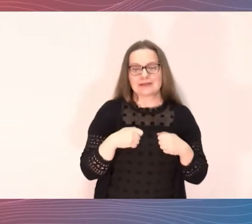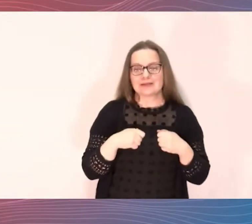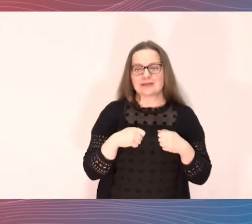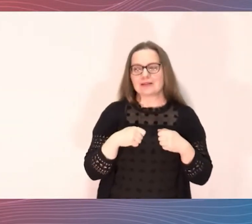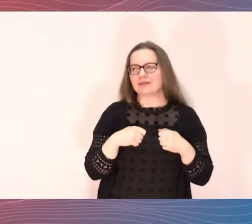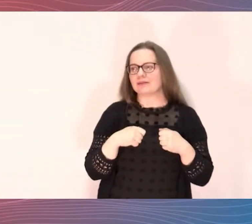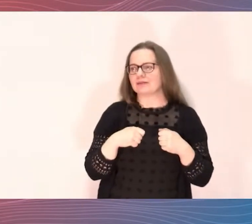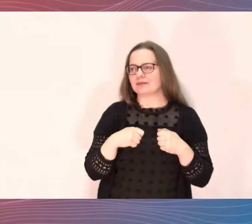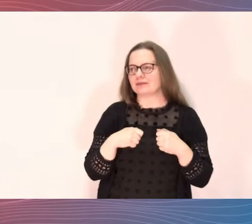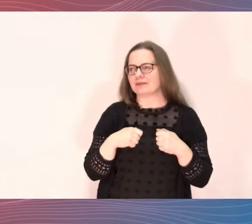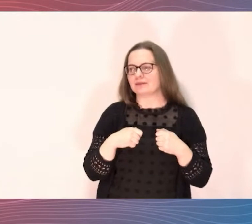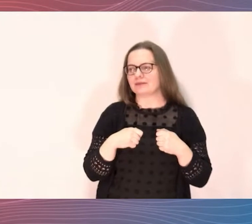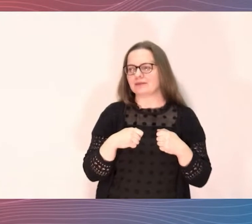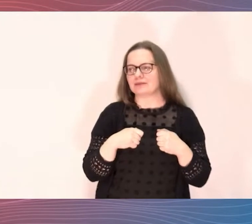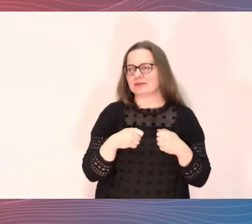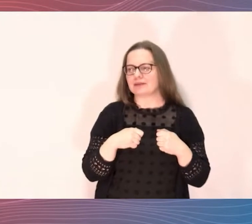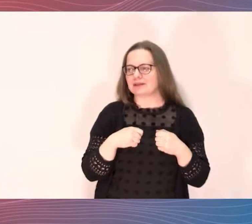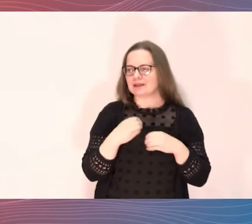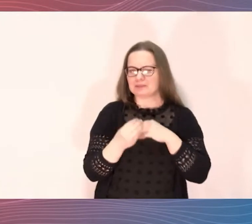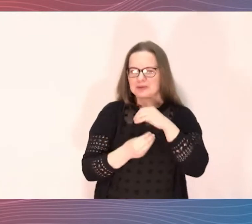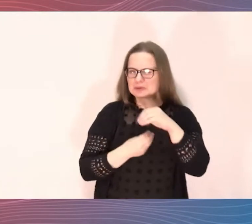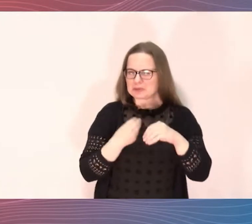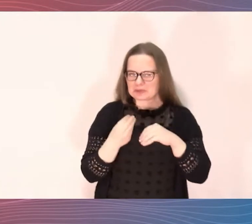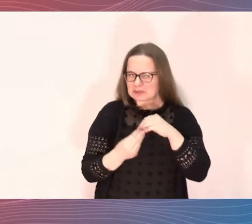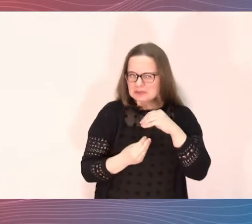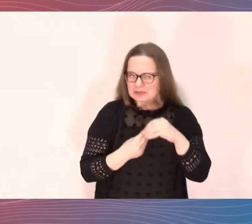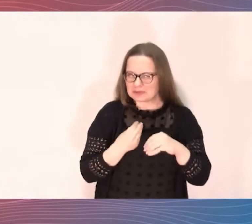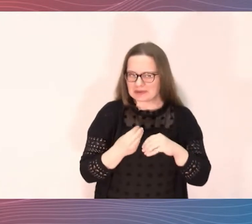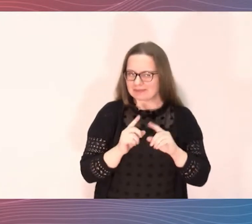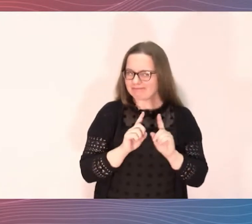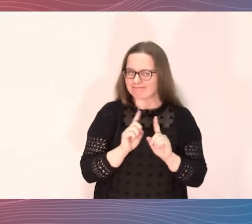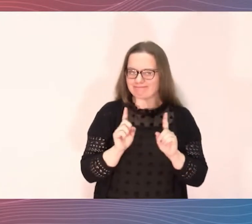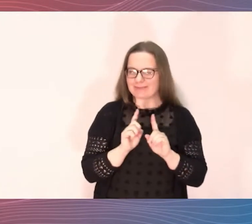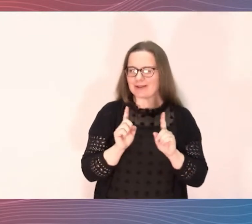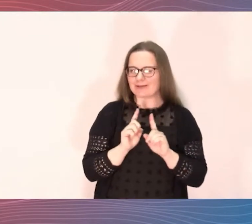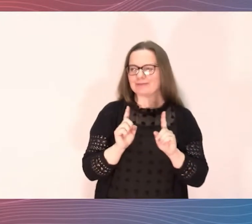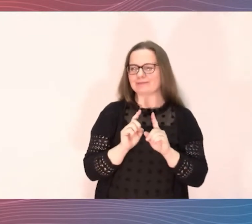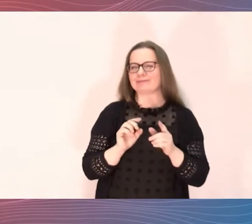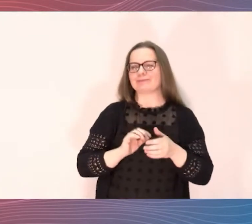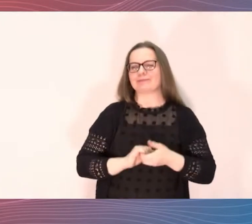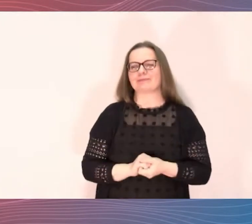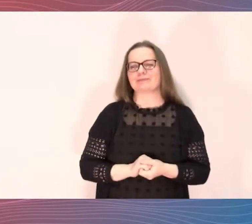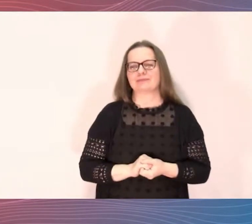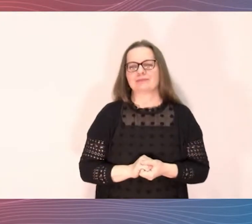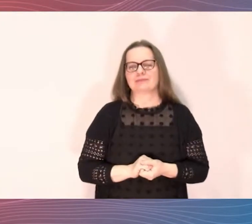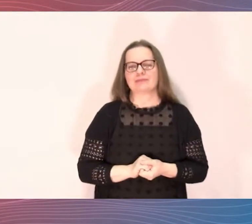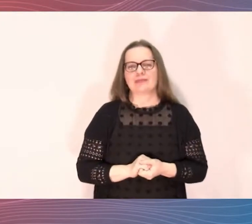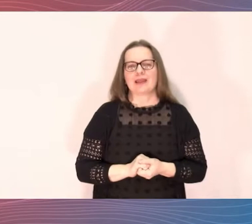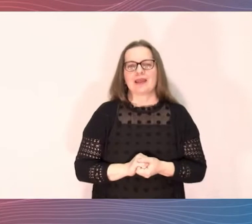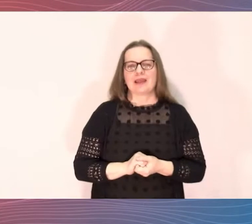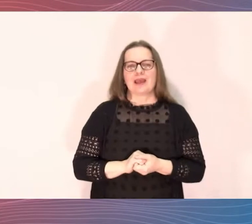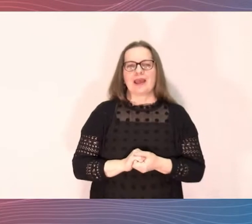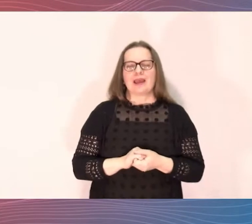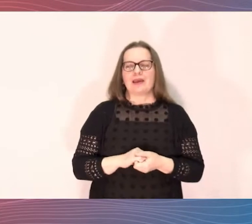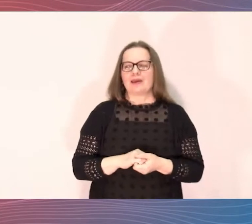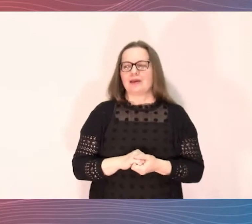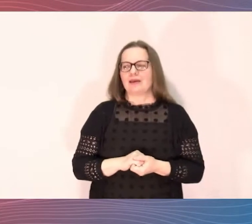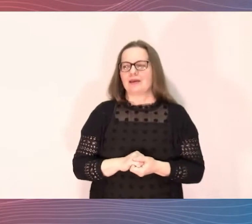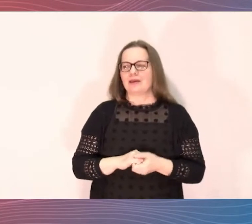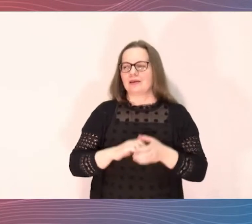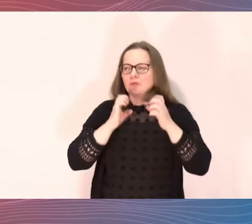verdade. Mas se o nosso evangelho ainda está encoberto, é para os que se perdem que